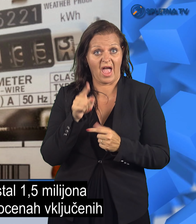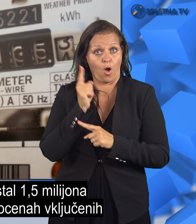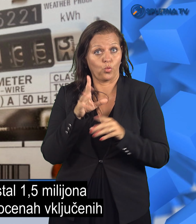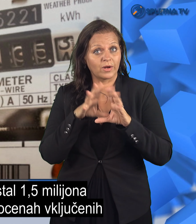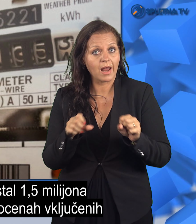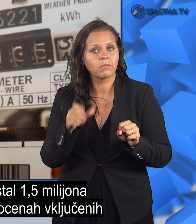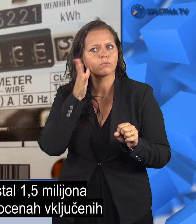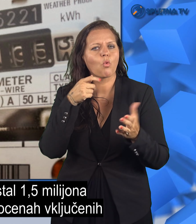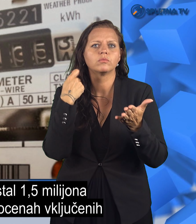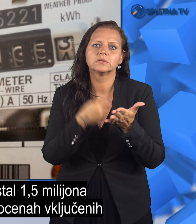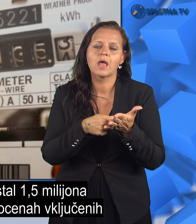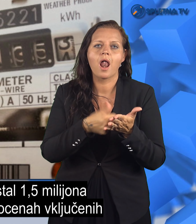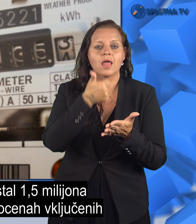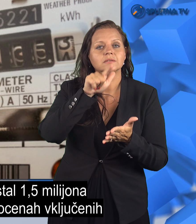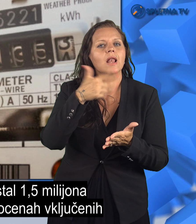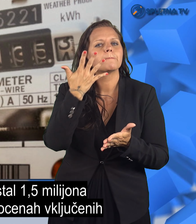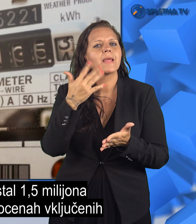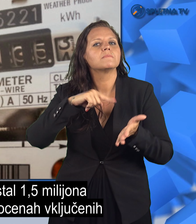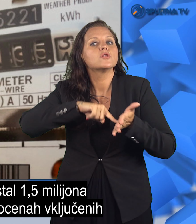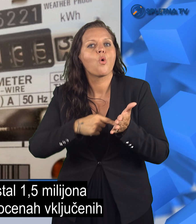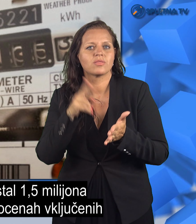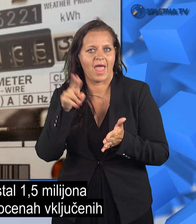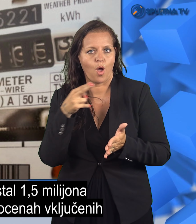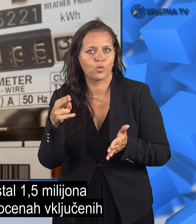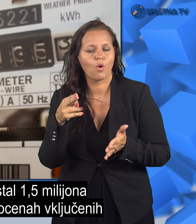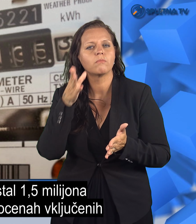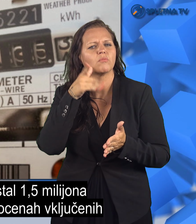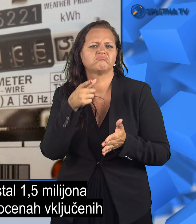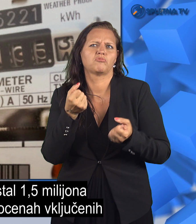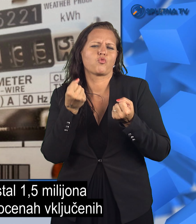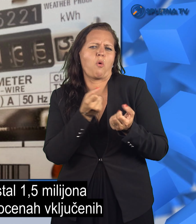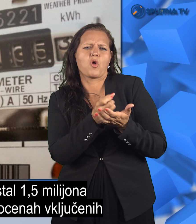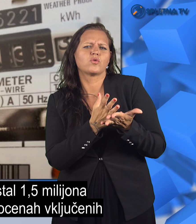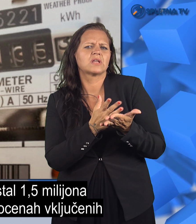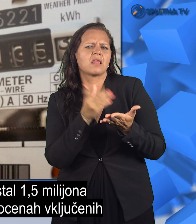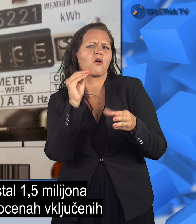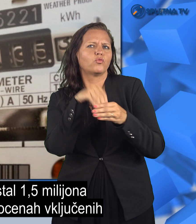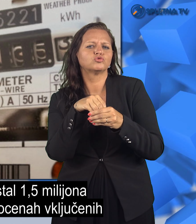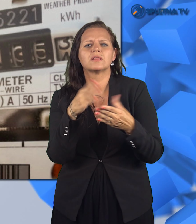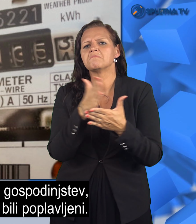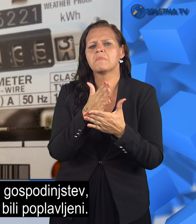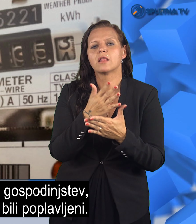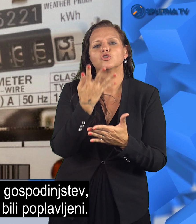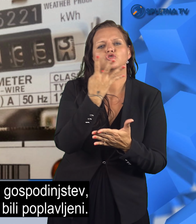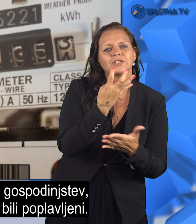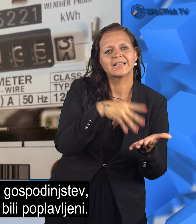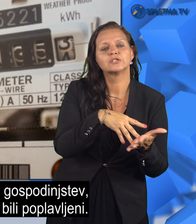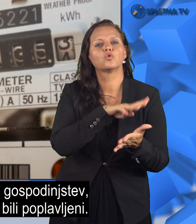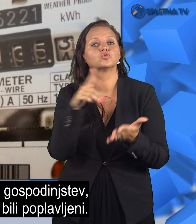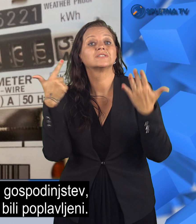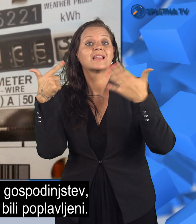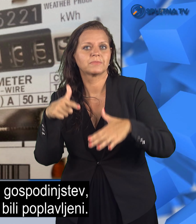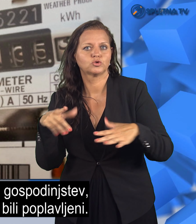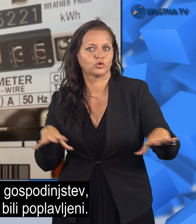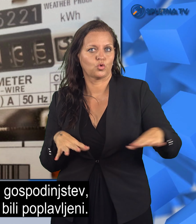V ta ukrep, ki bo stal 1,5 milijona evrov, bo po grobih ocenah vključenih med 4.000 in